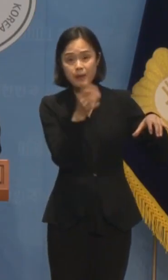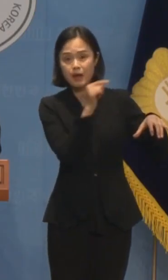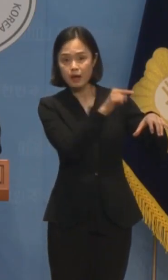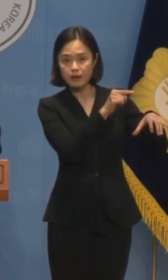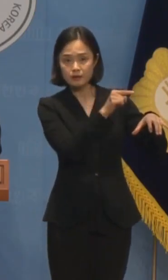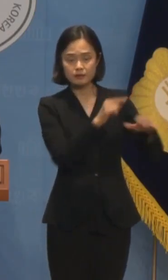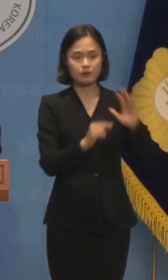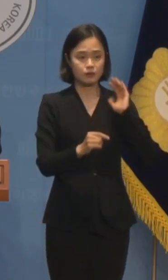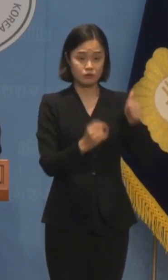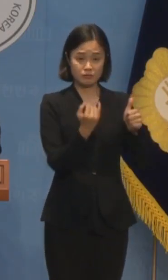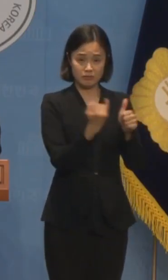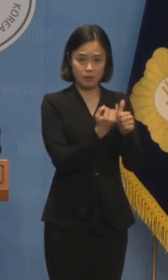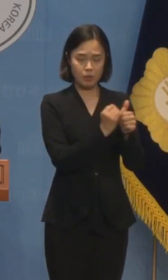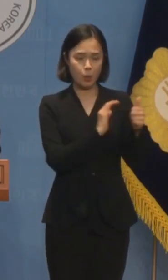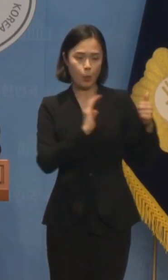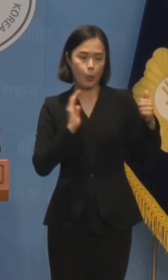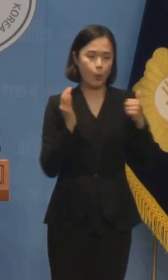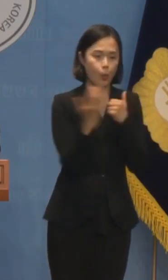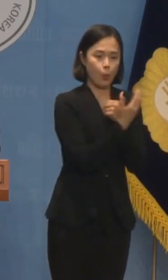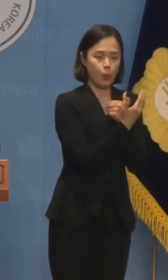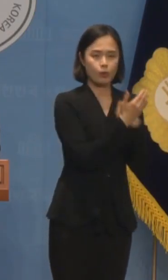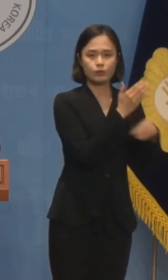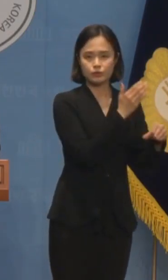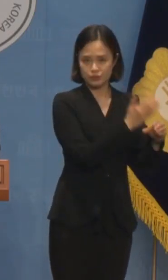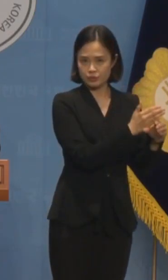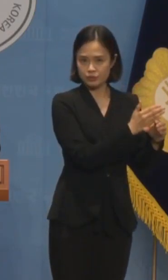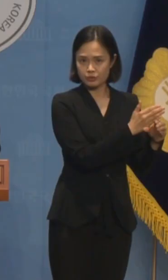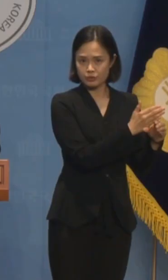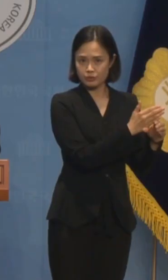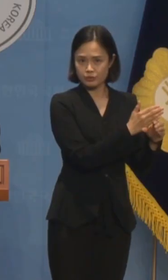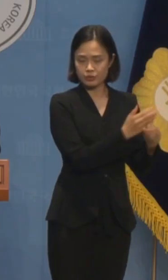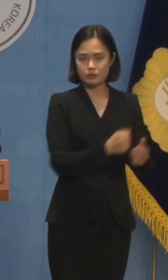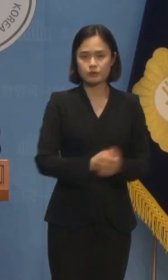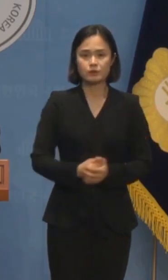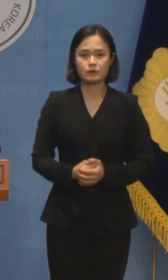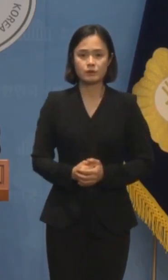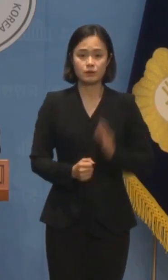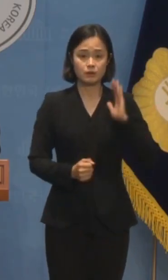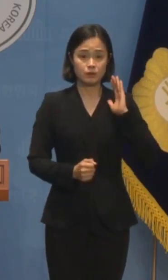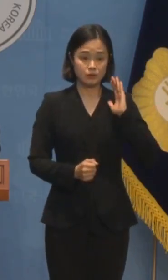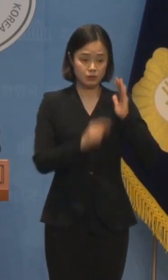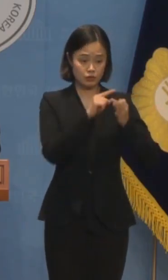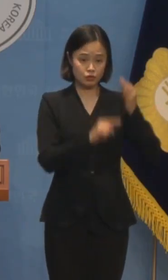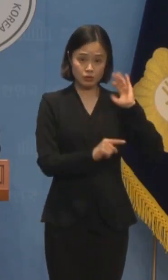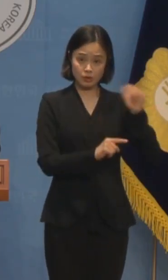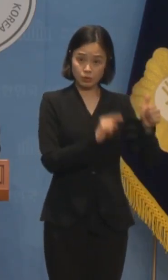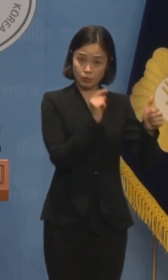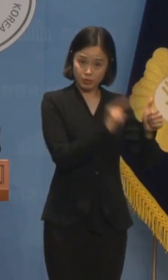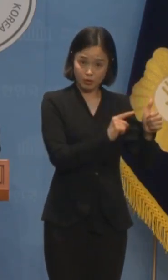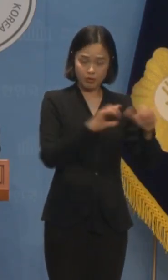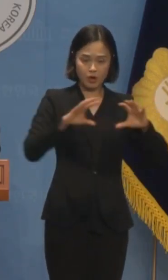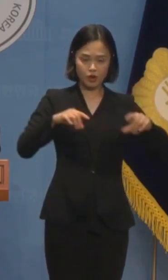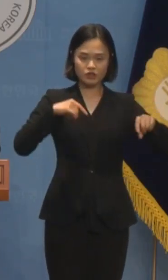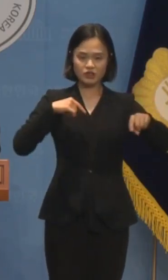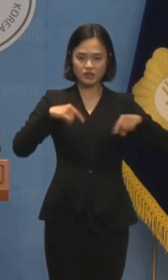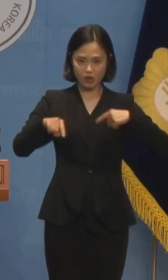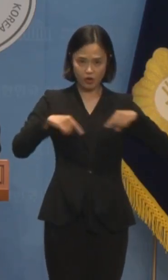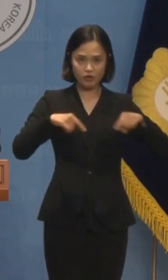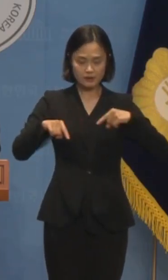유린을 숨기고 있습니다. 윤석열 대통령의 총체적인 헌정 질서